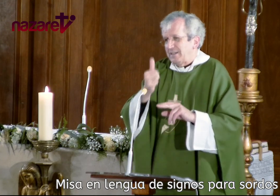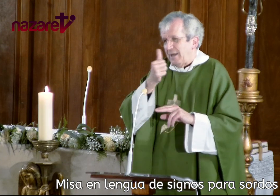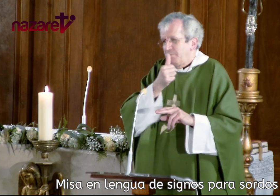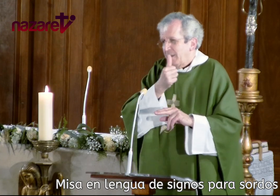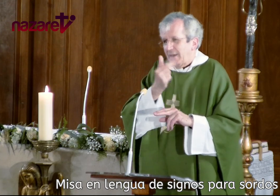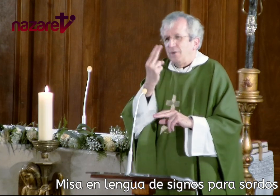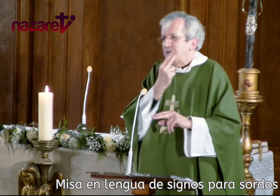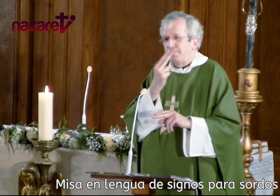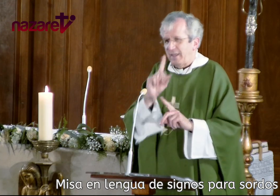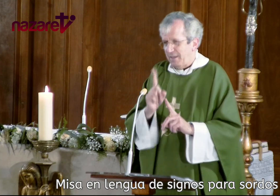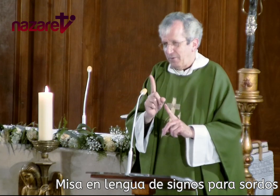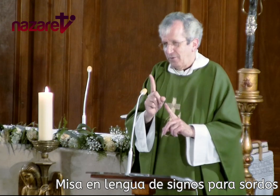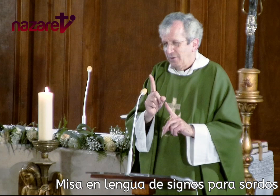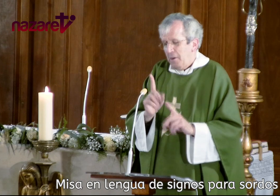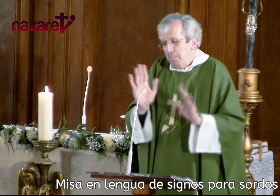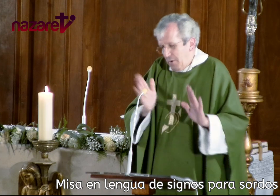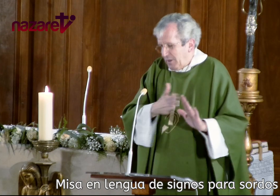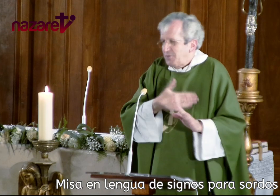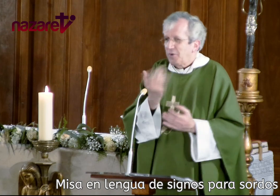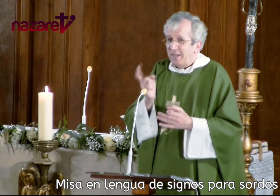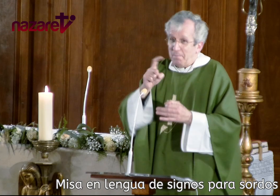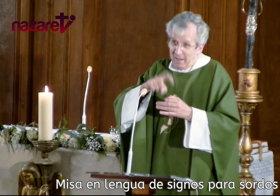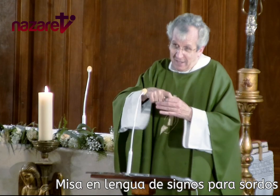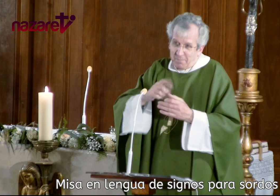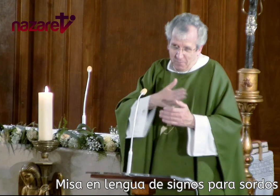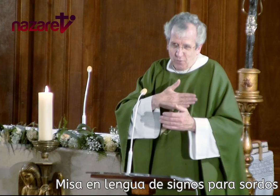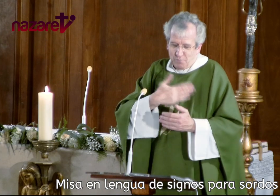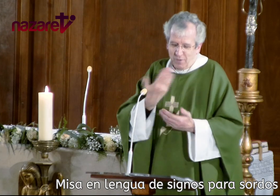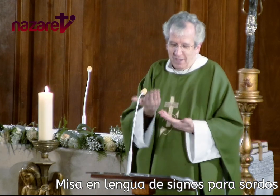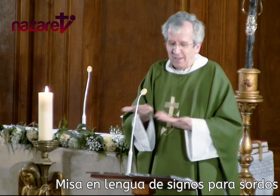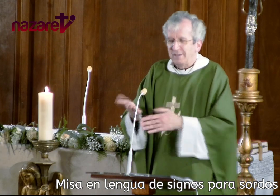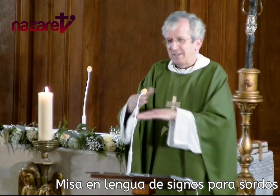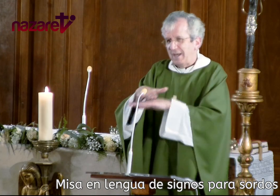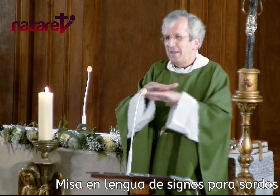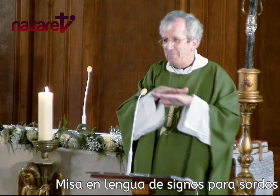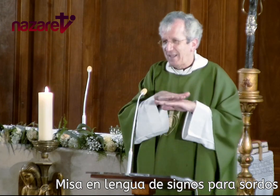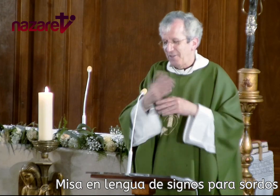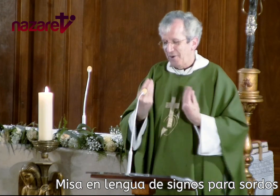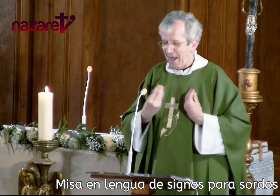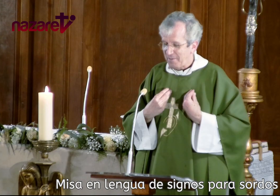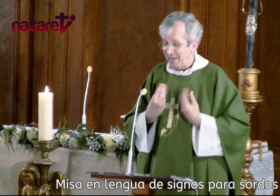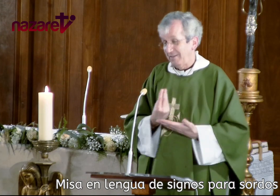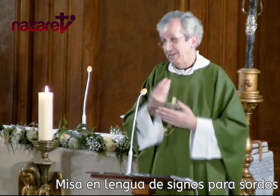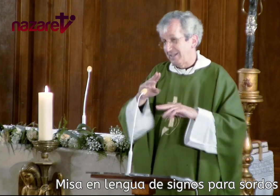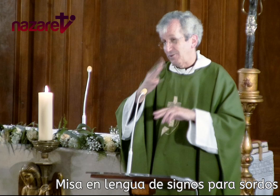que no es precepto pero que si uno quiere participar pues puede ser invitado a vivir esos